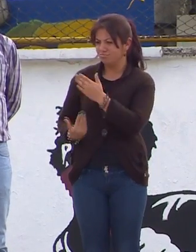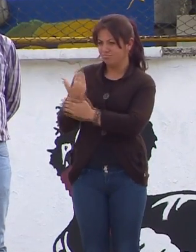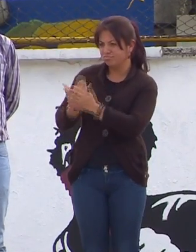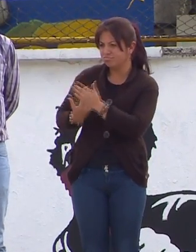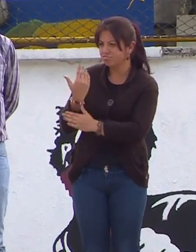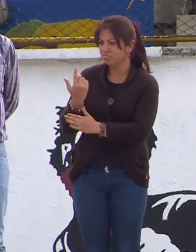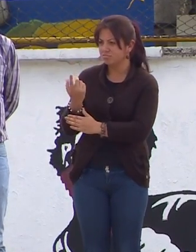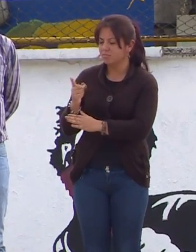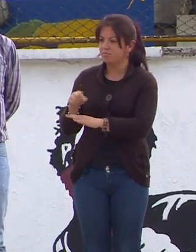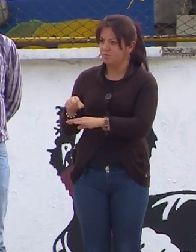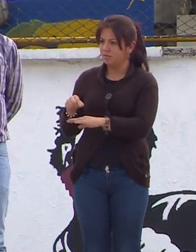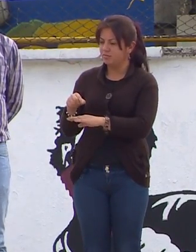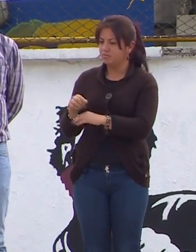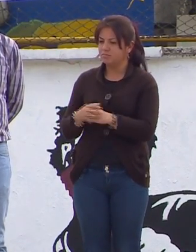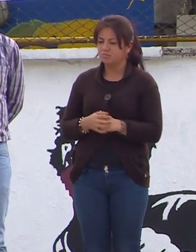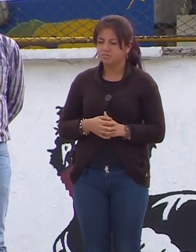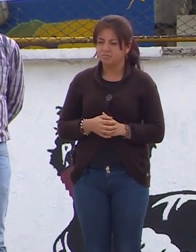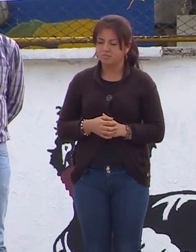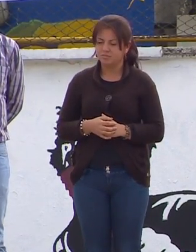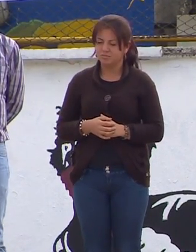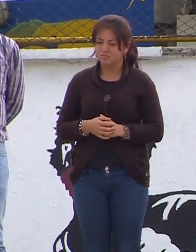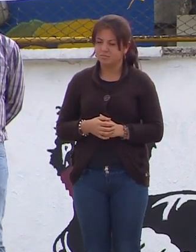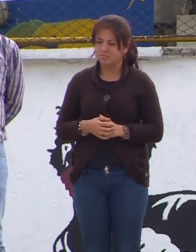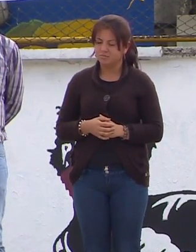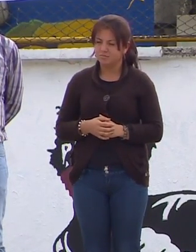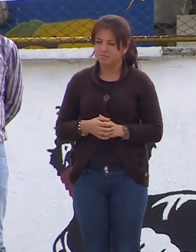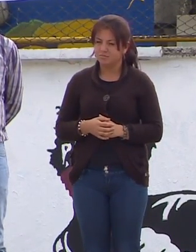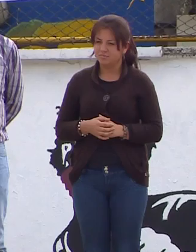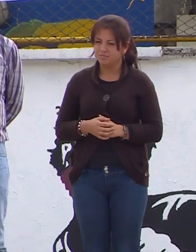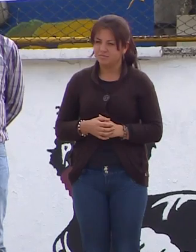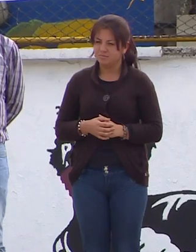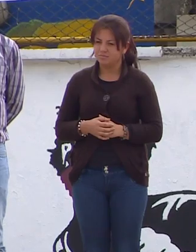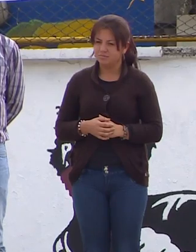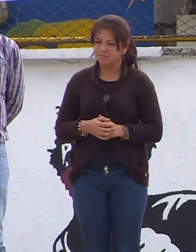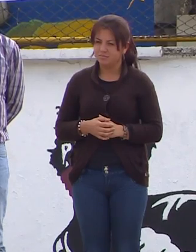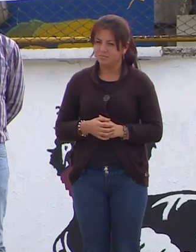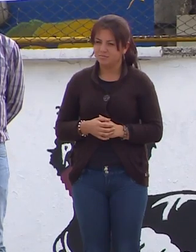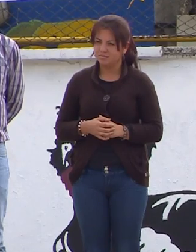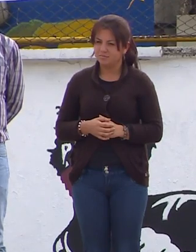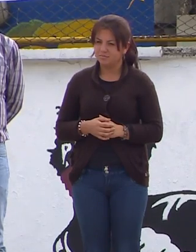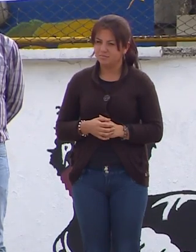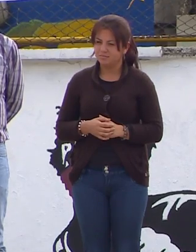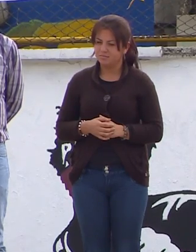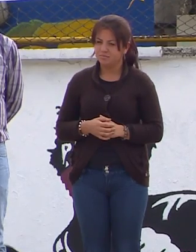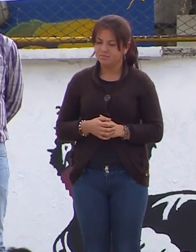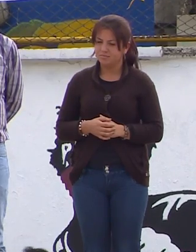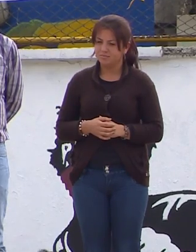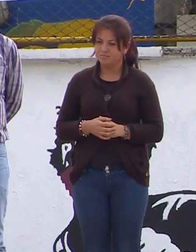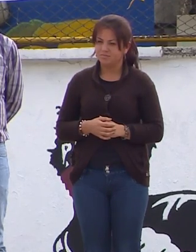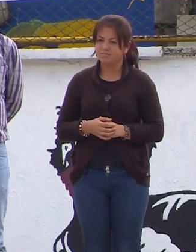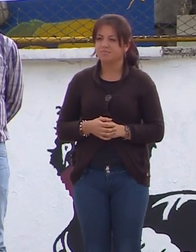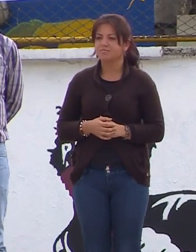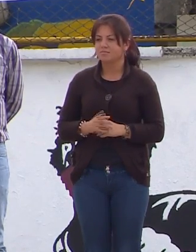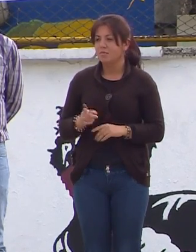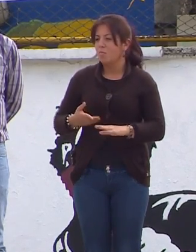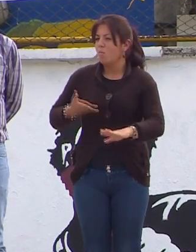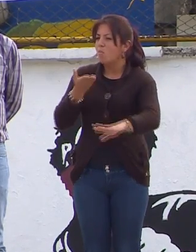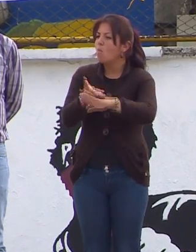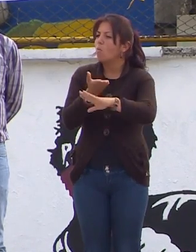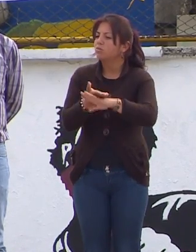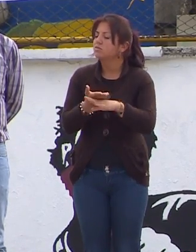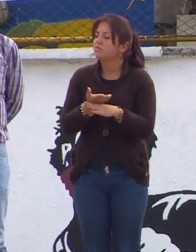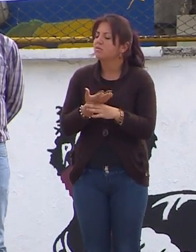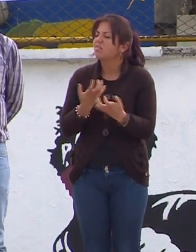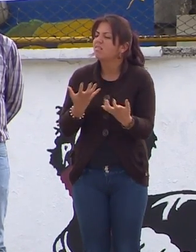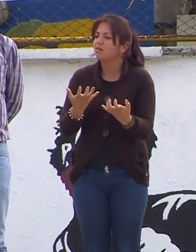propuesta es consolidar paso a paso, con cada medida, el mejor colegio del